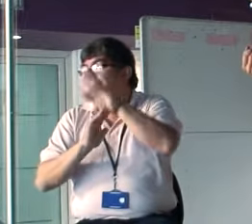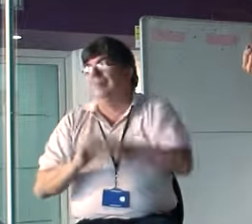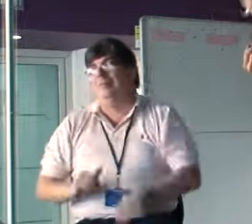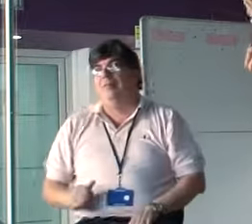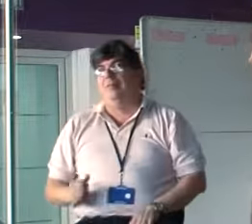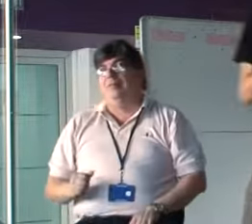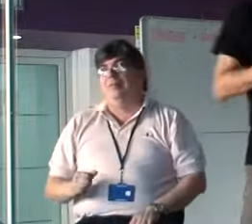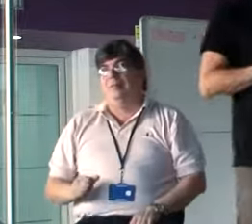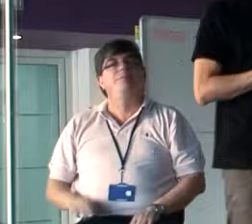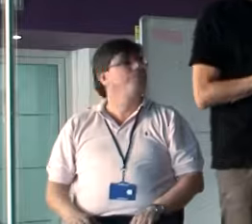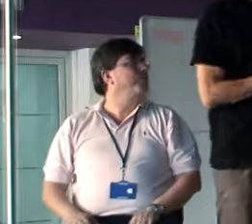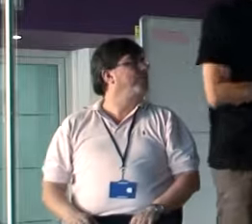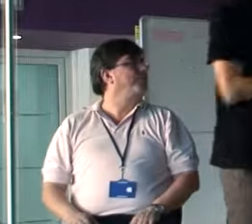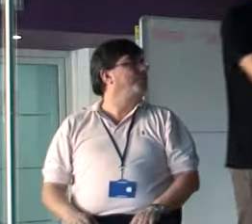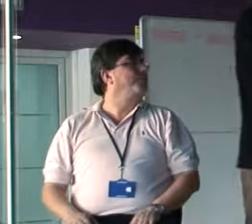Bien.